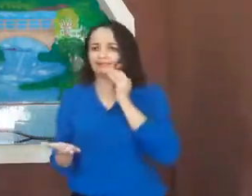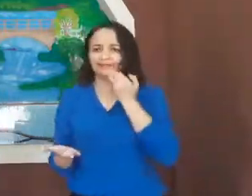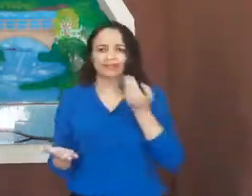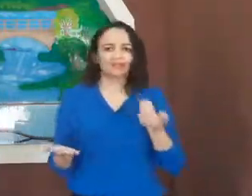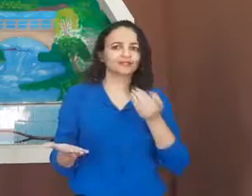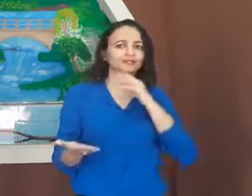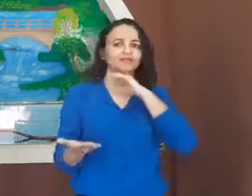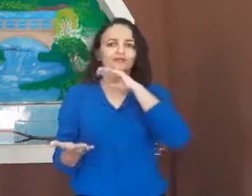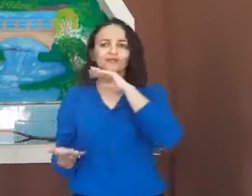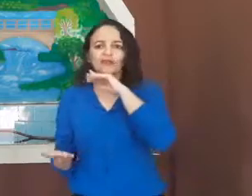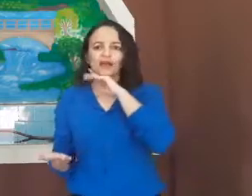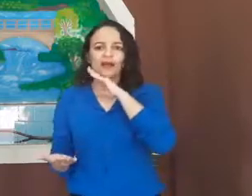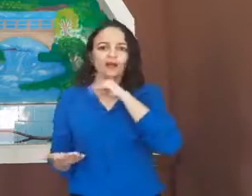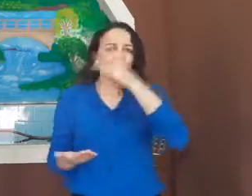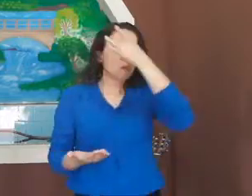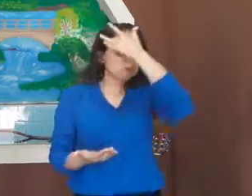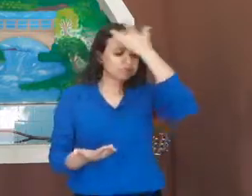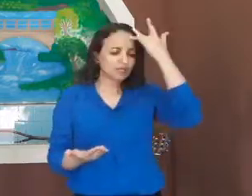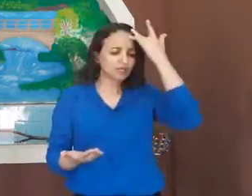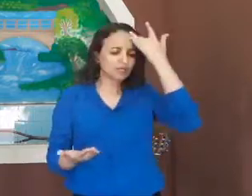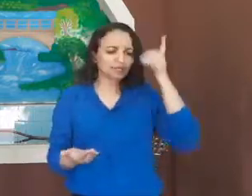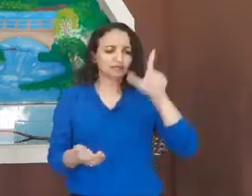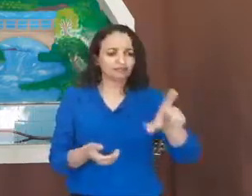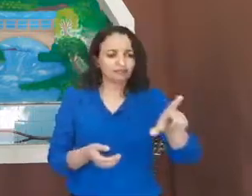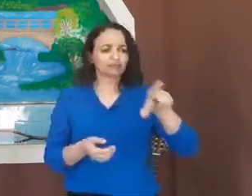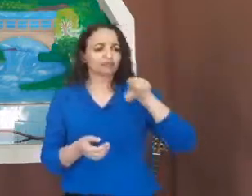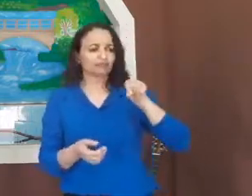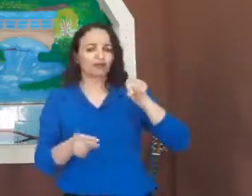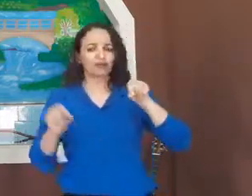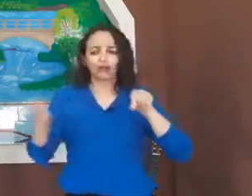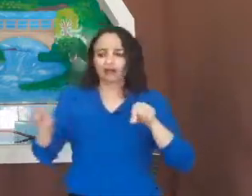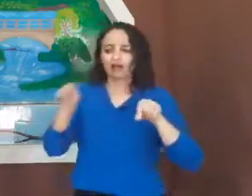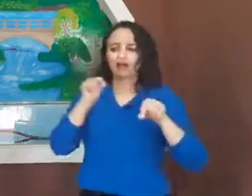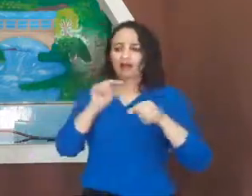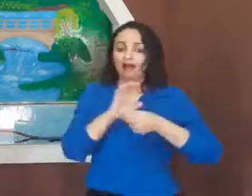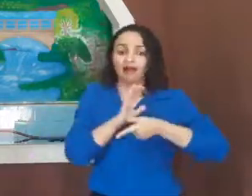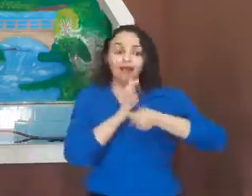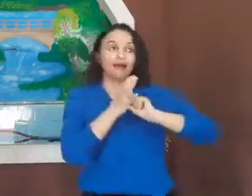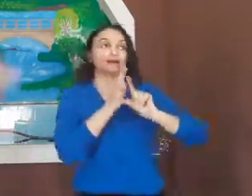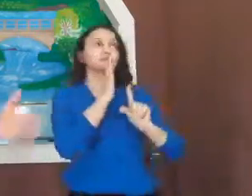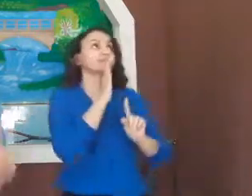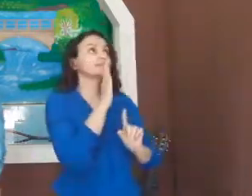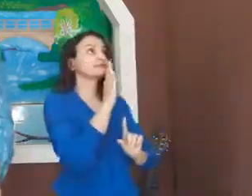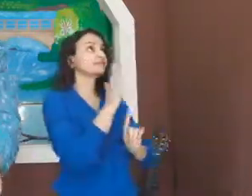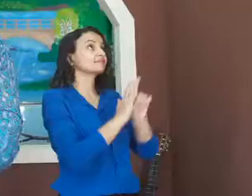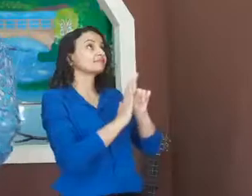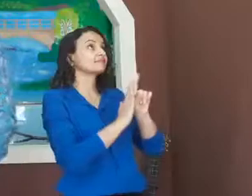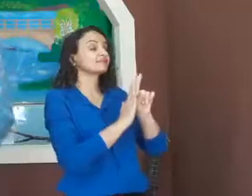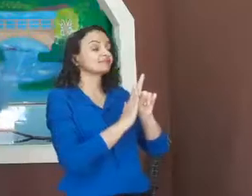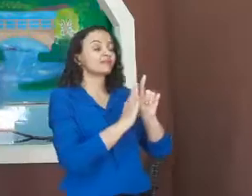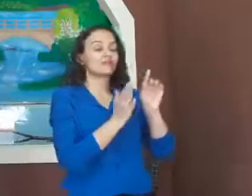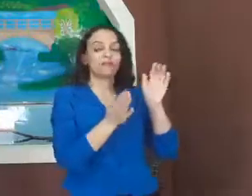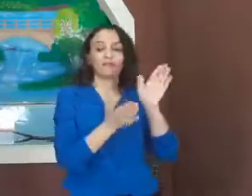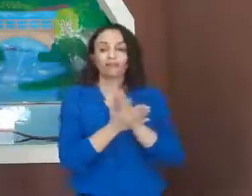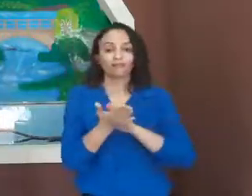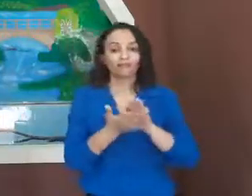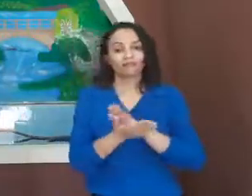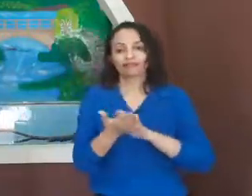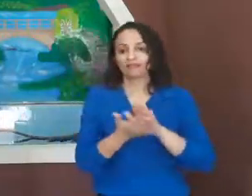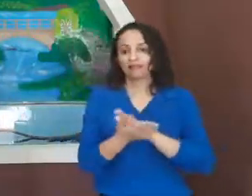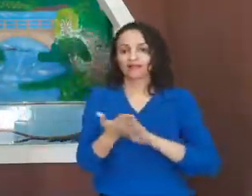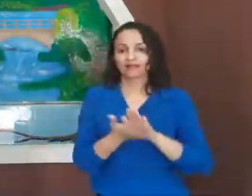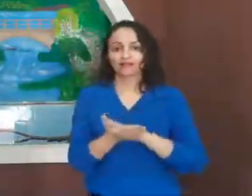defeituoso. As pessoas hoje têm tomado decisões antes da voz do Senhor, antes da orientação de Deus, e isso